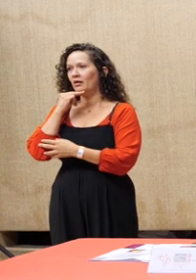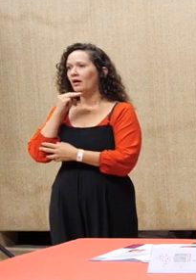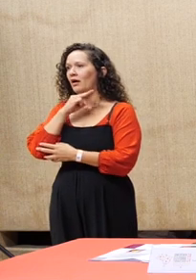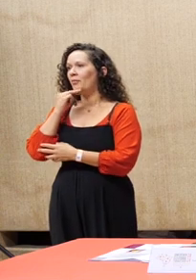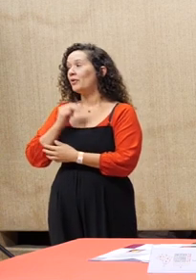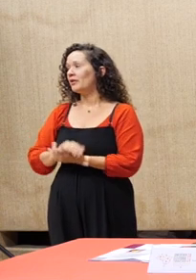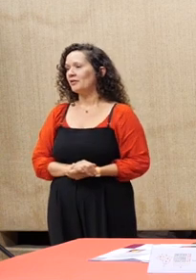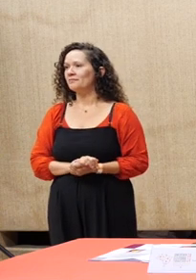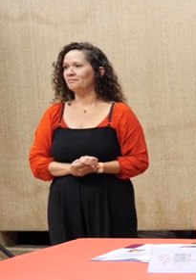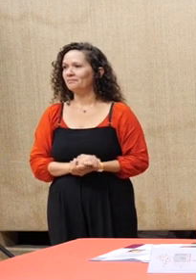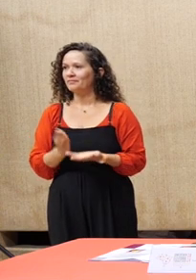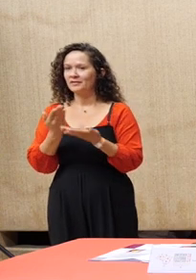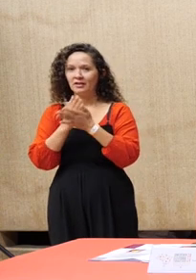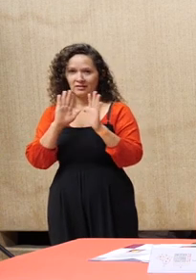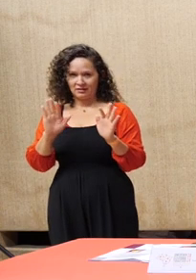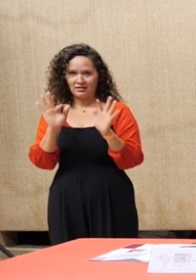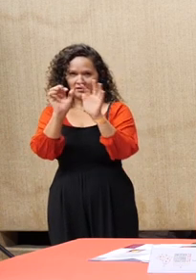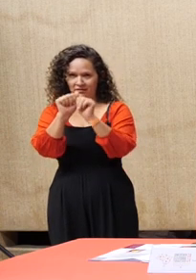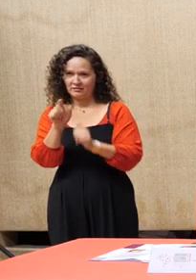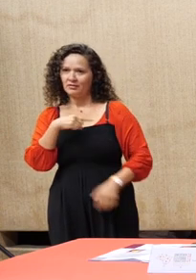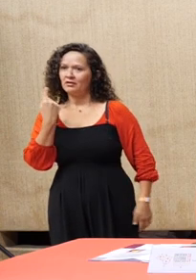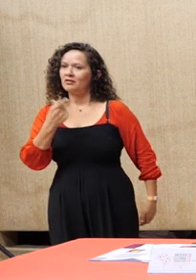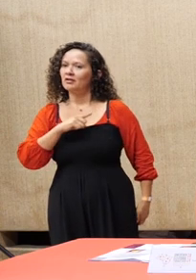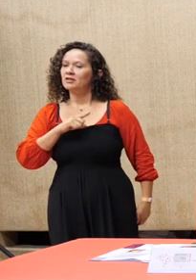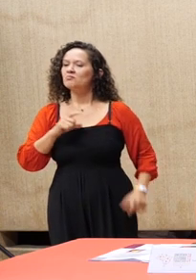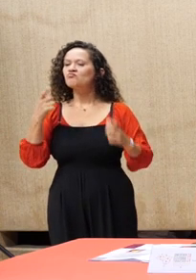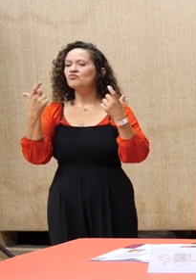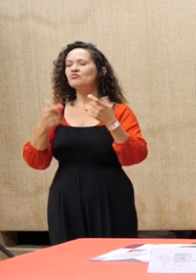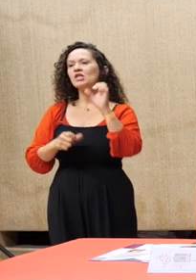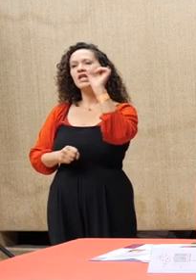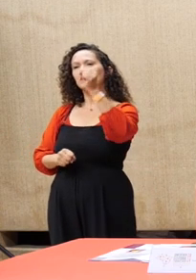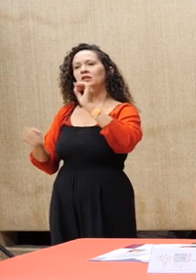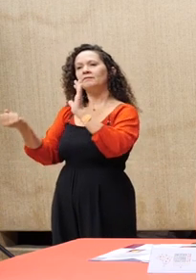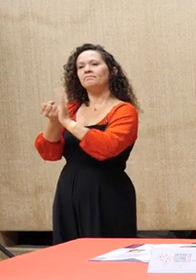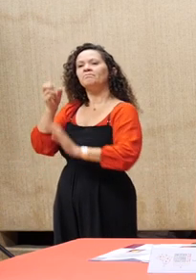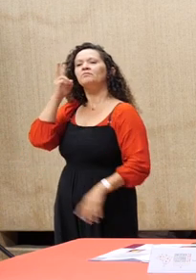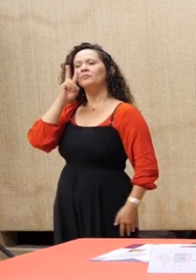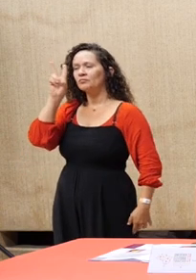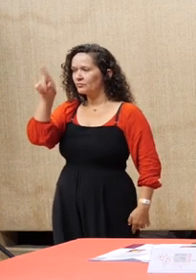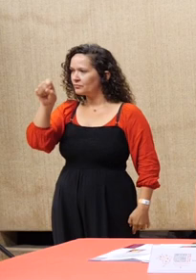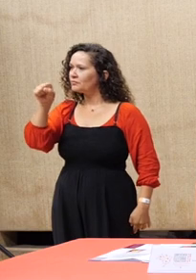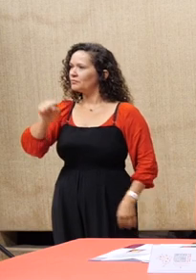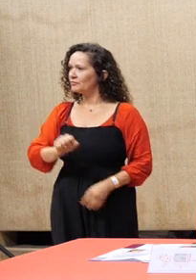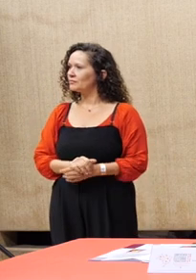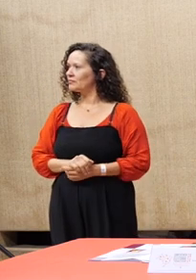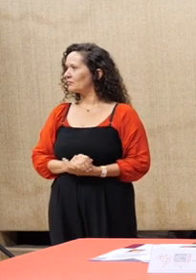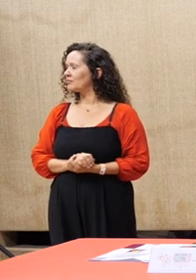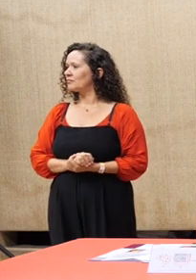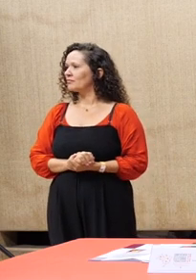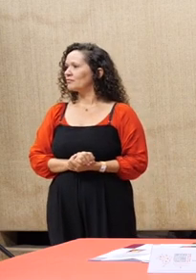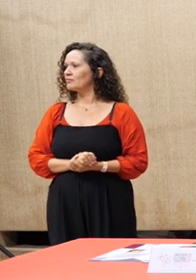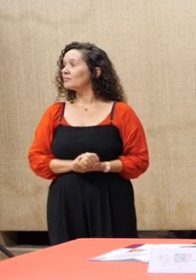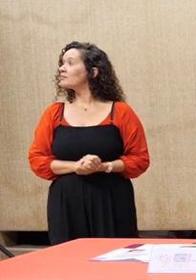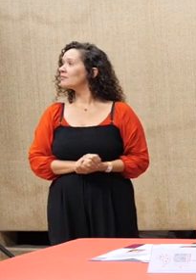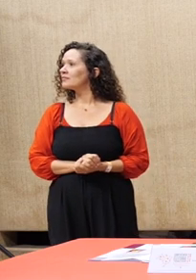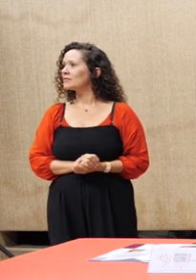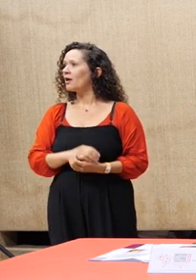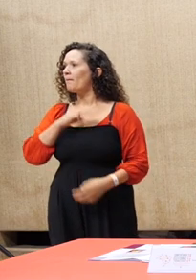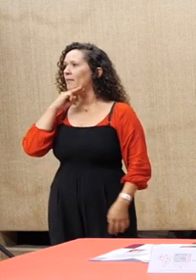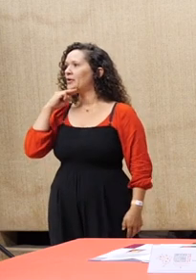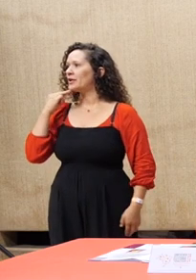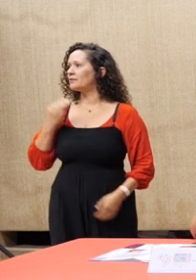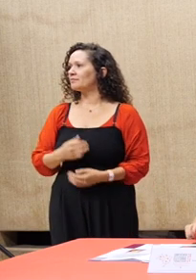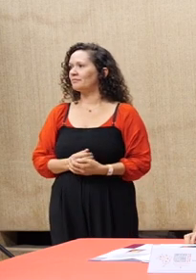e finalizando nesse sentido, nós temos lado na história também, né, um lado que possamos